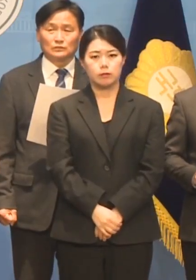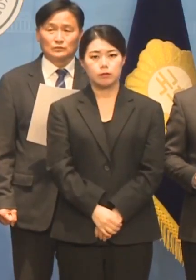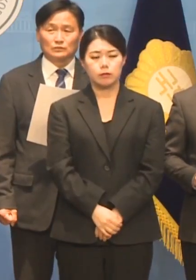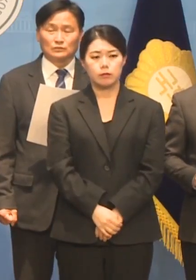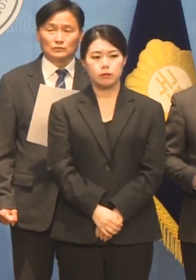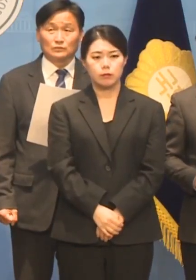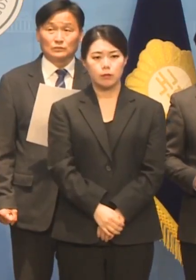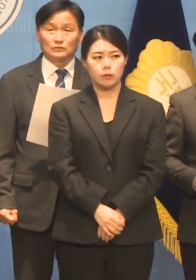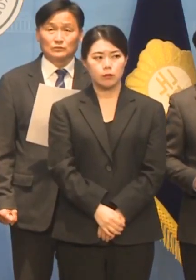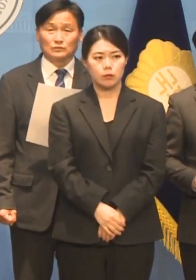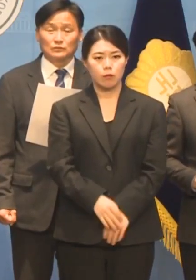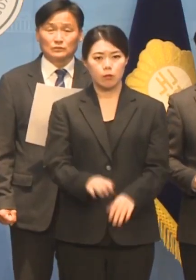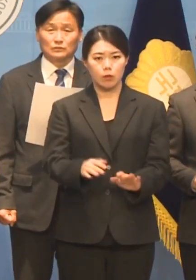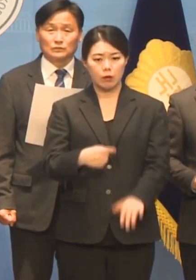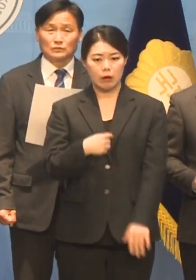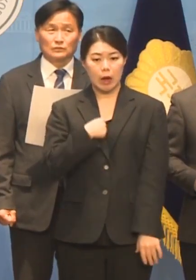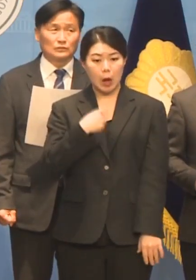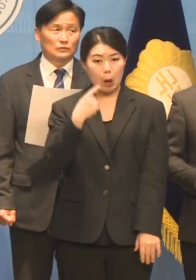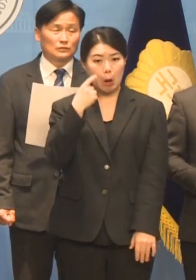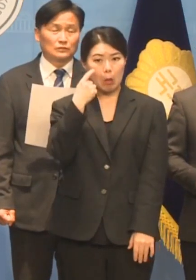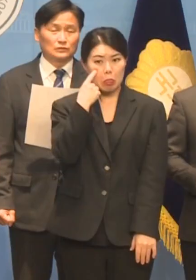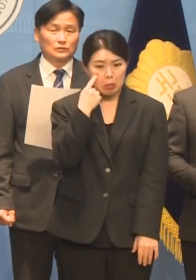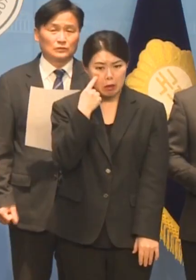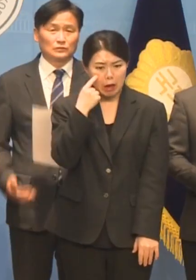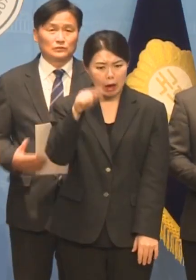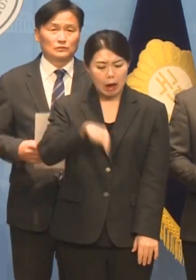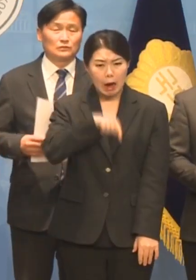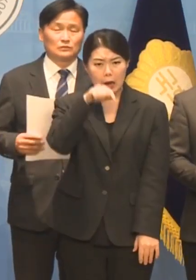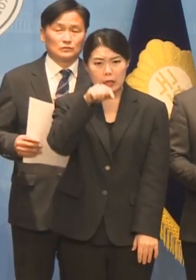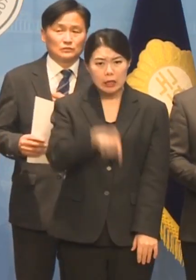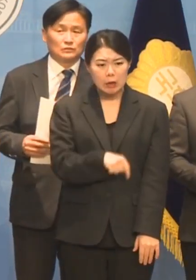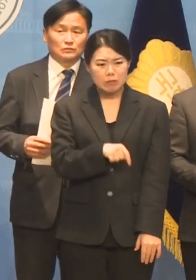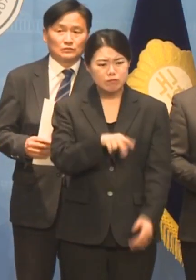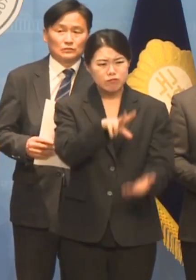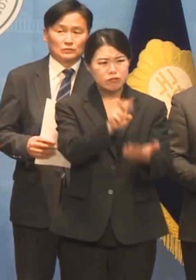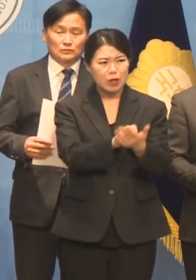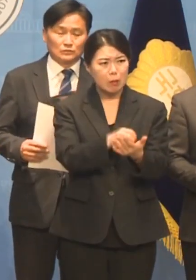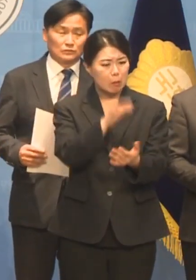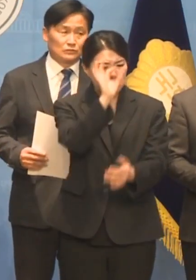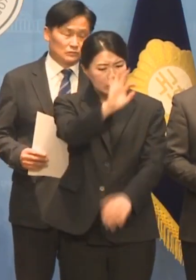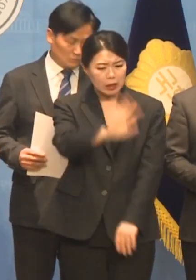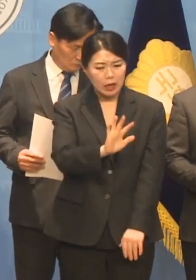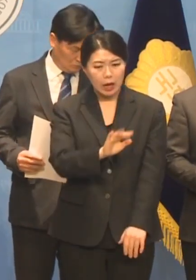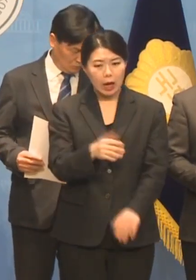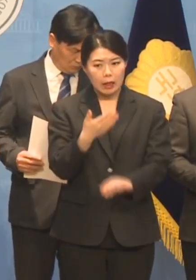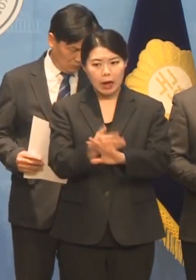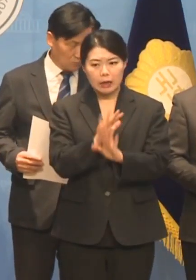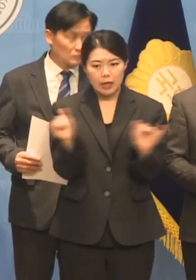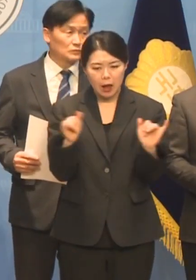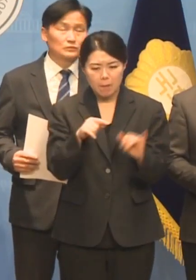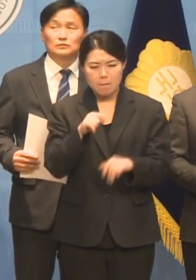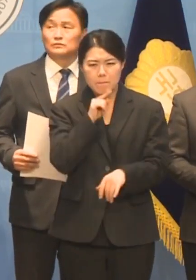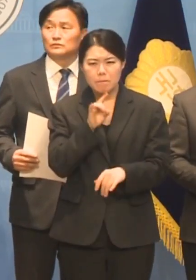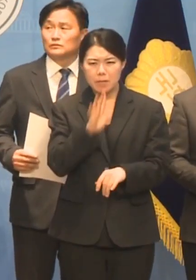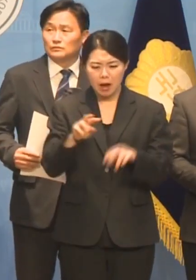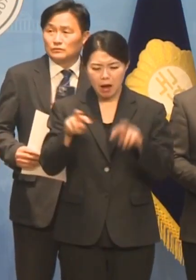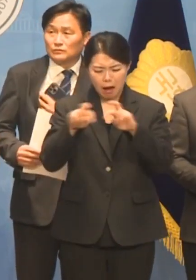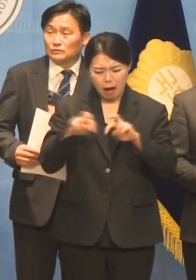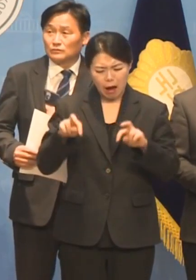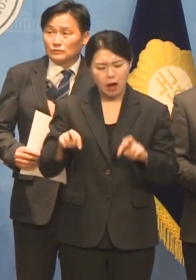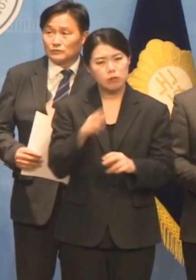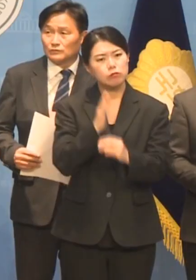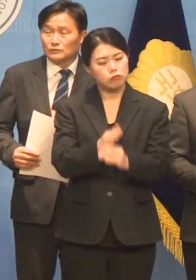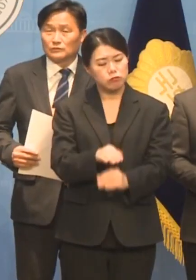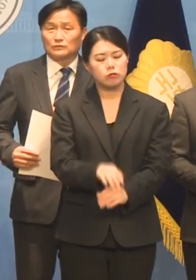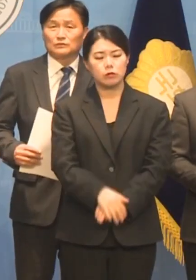본인의 눈에 있는 기둥은 보이지 않고 남의 눈에 있는 티끌만 찾고 있는 거 아닌가 비판이 쏟아지고